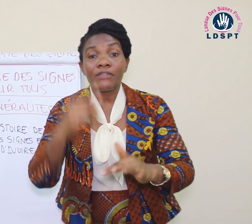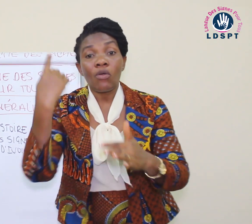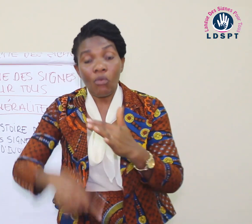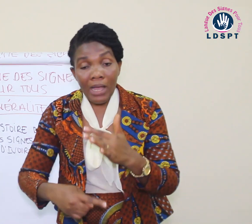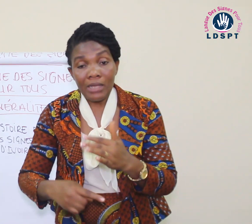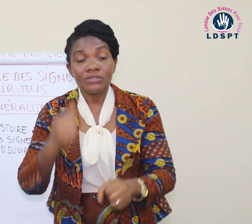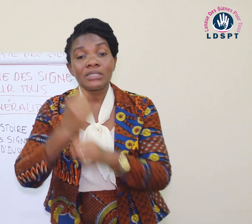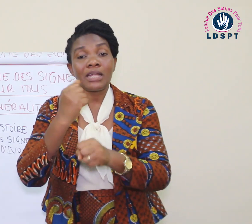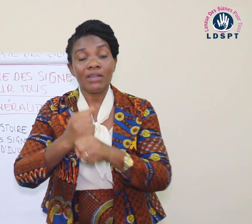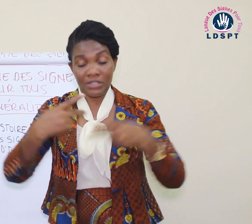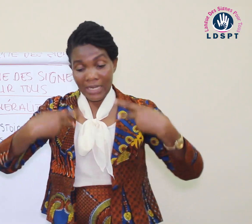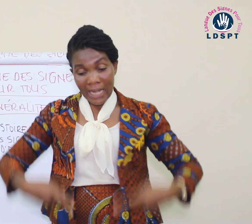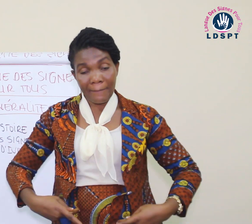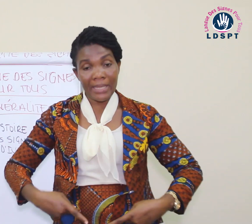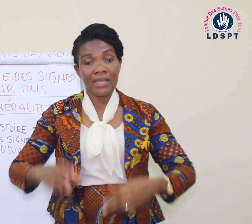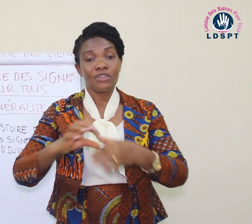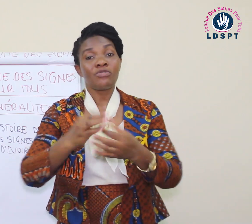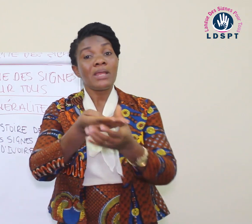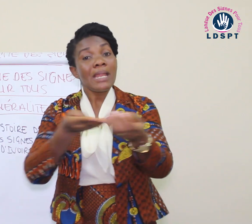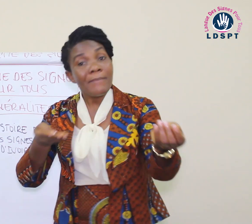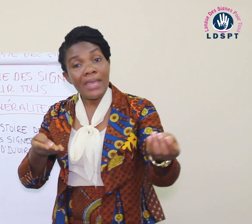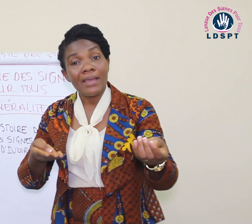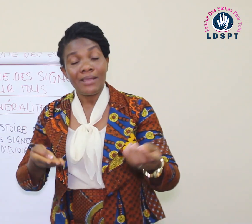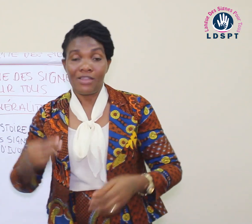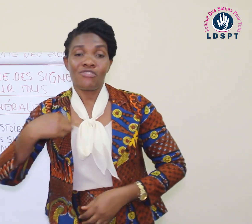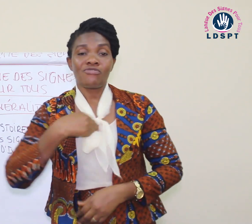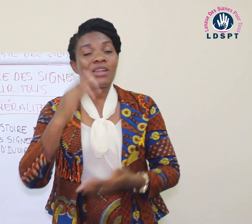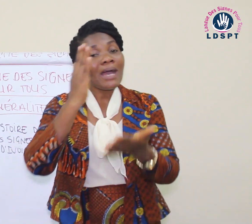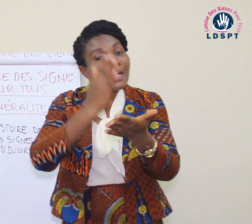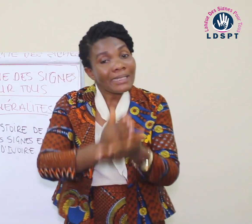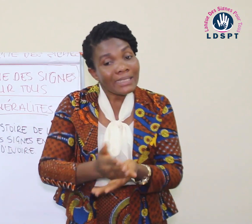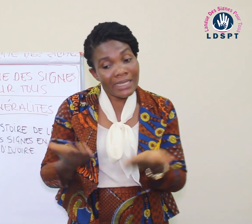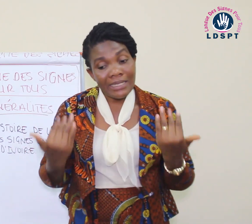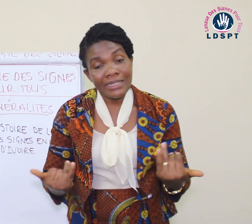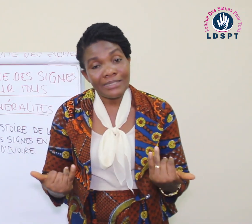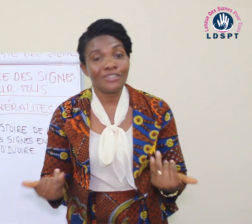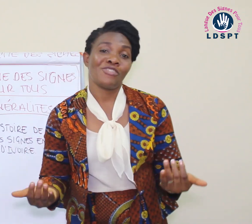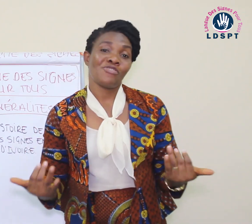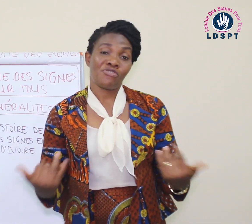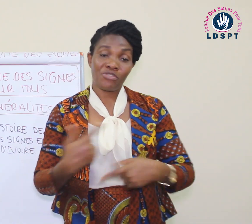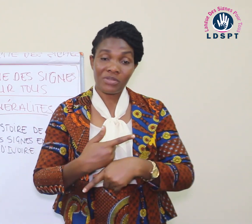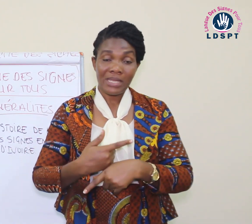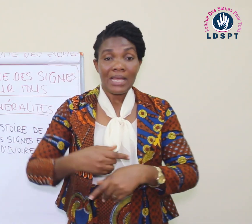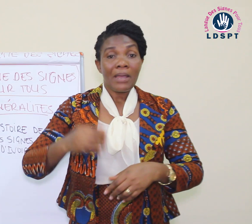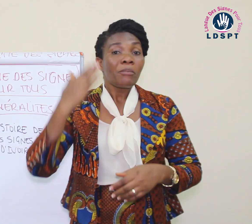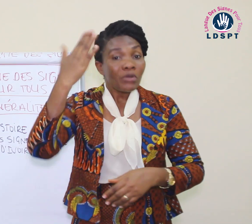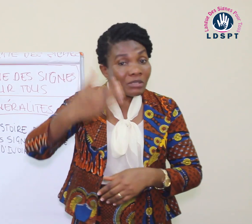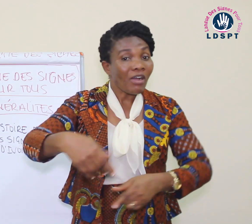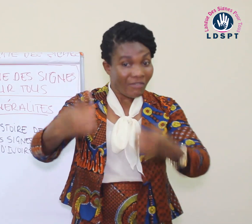de l'abbé de l'Épée? Nous allons nous arrêter là pour aujourd'hui et revenir une prochaine fois pour continuer notre